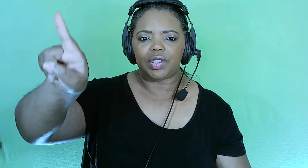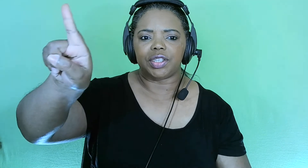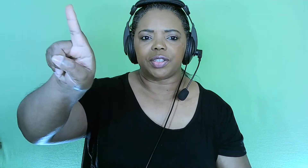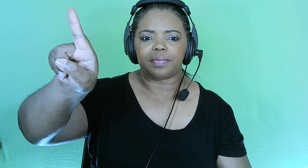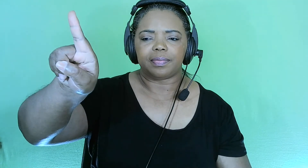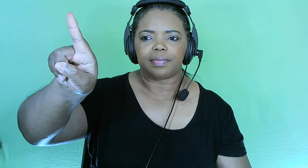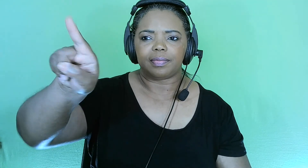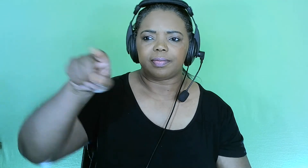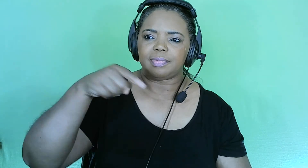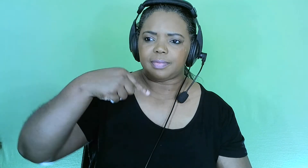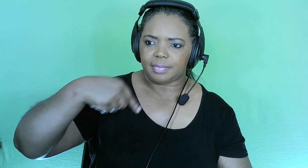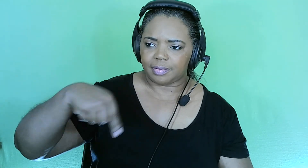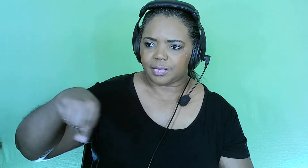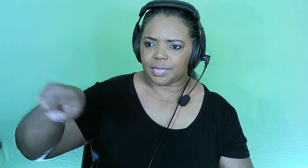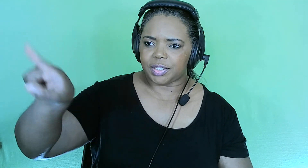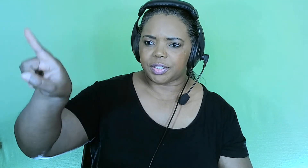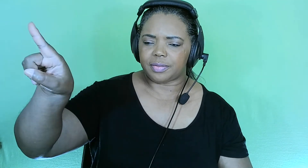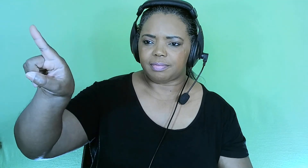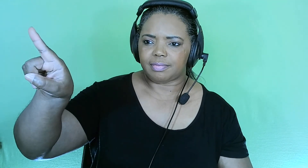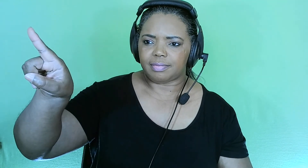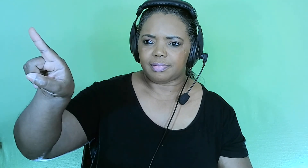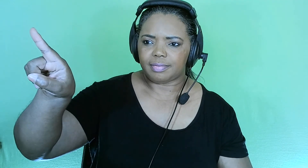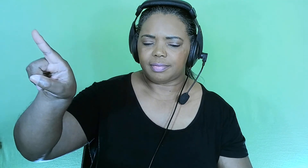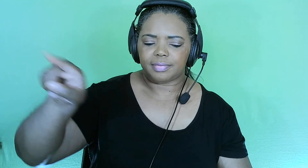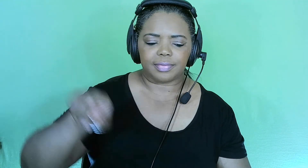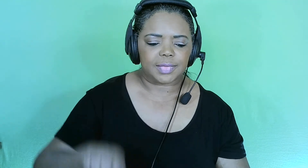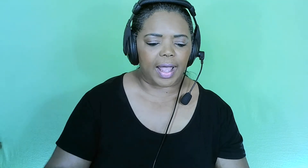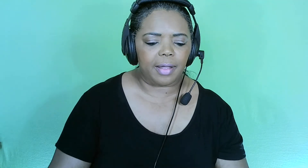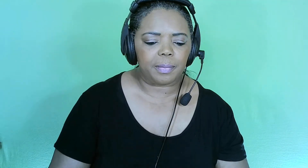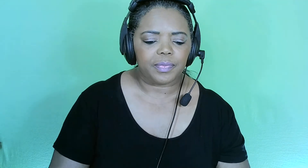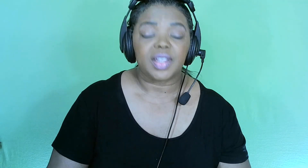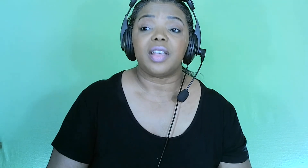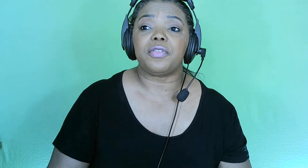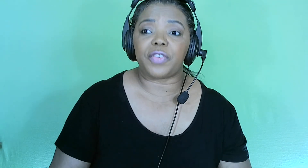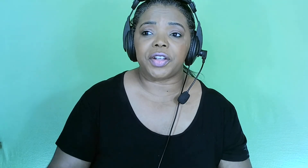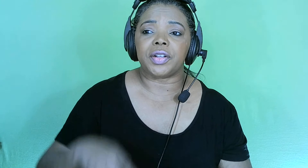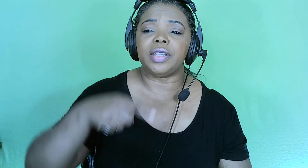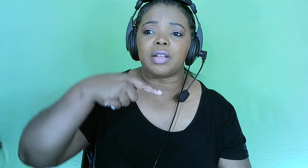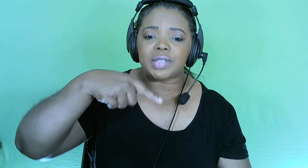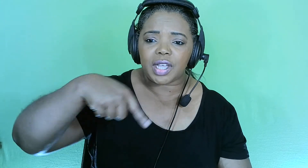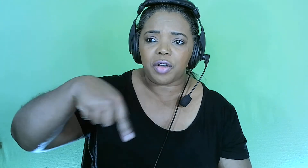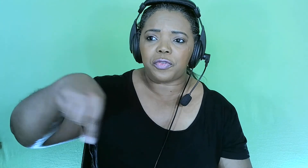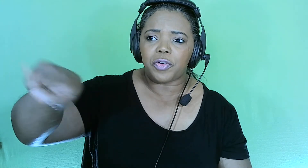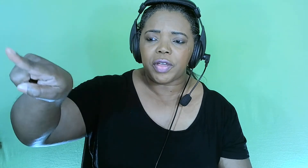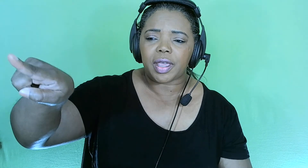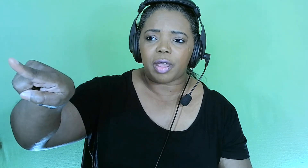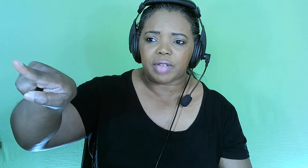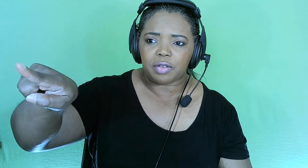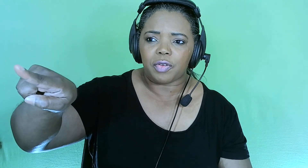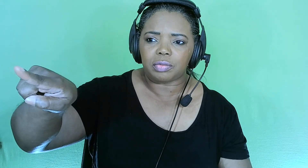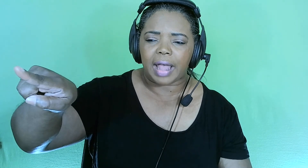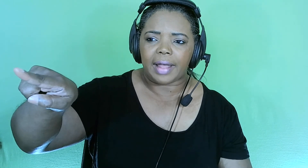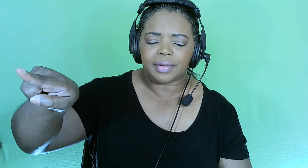Ir. Ir. Tá? Vir. Então, se eu fui, eu tenho que voltar,